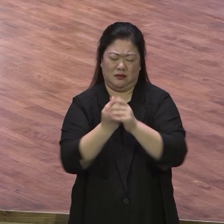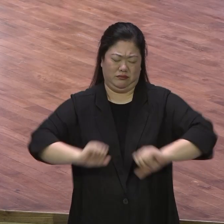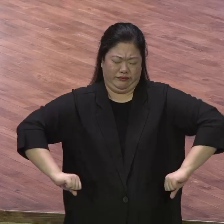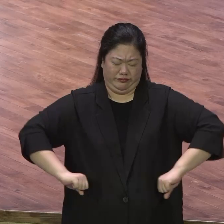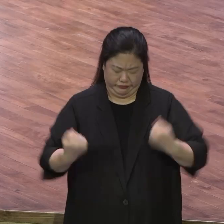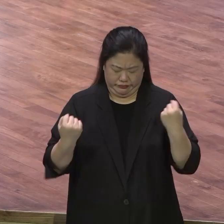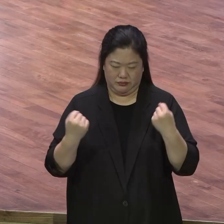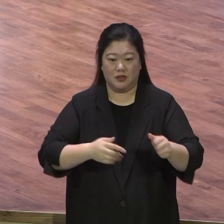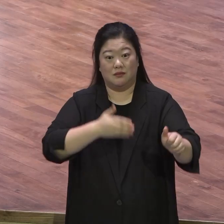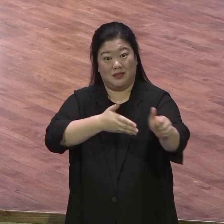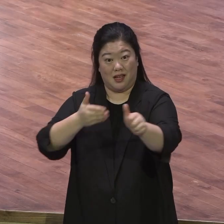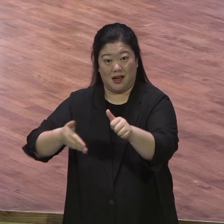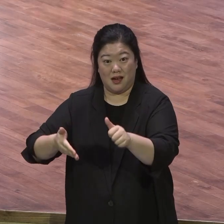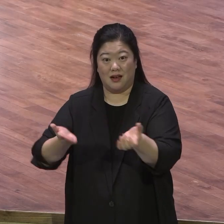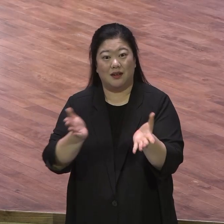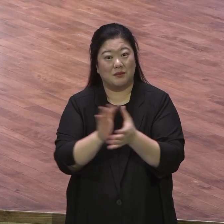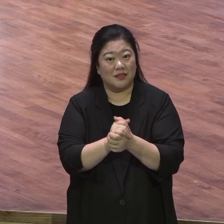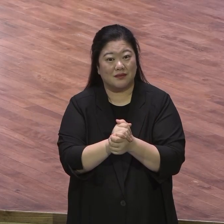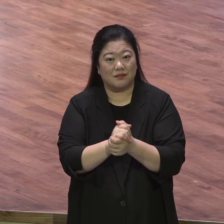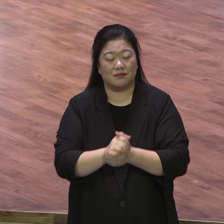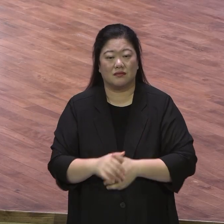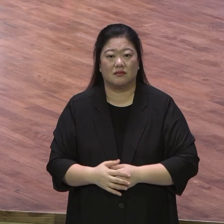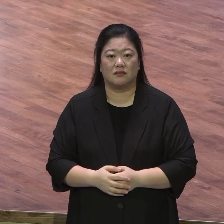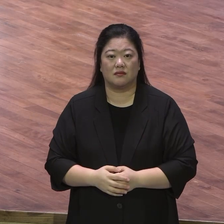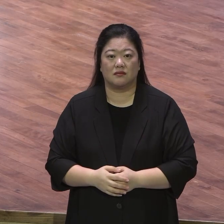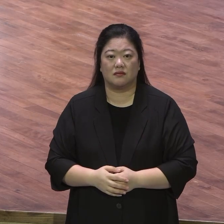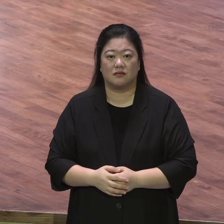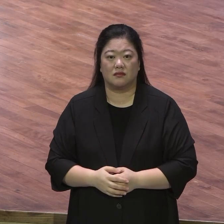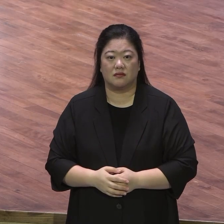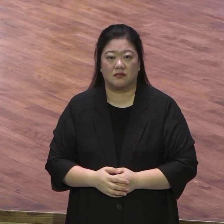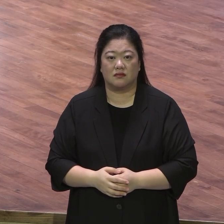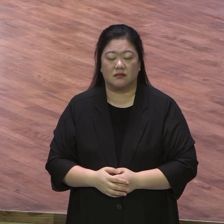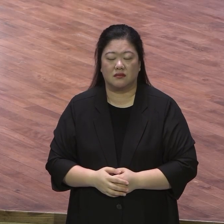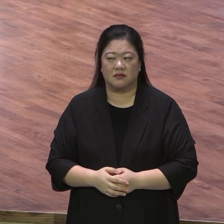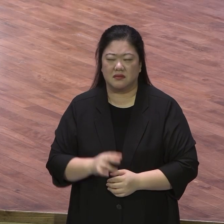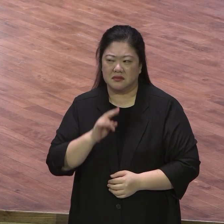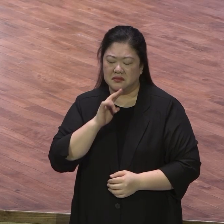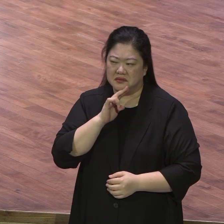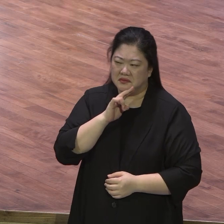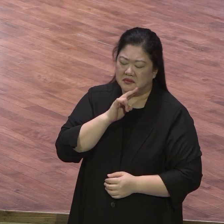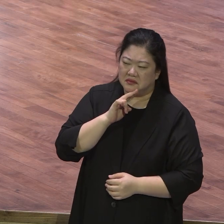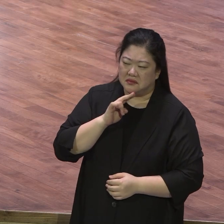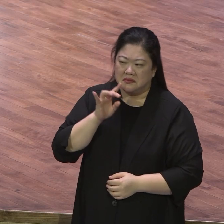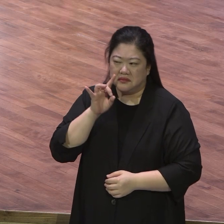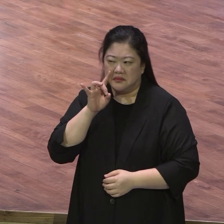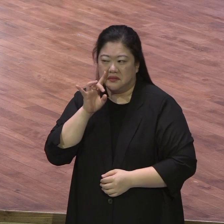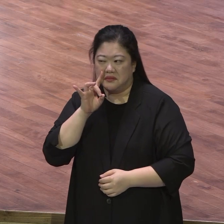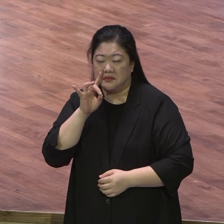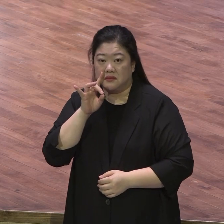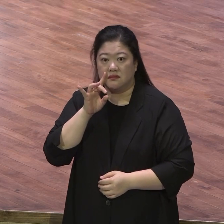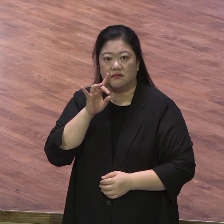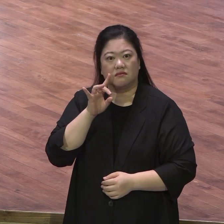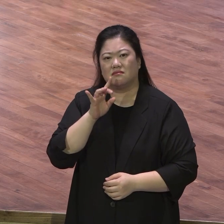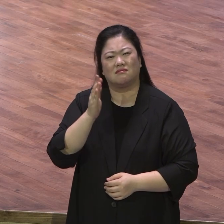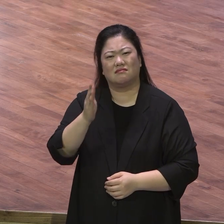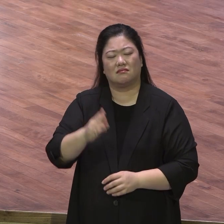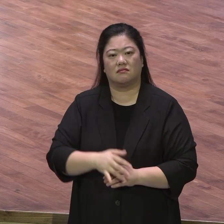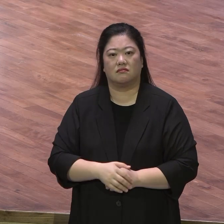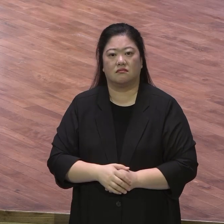절대 순종이 말씀에 절대 질문할 것도 없어요 제가 말씀드릴 때 왜 라고 하는 왜